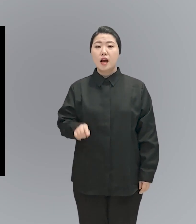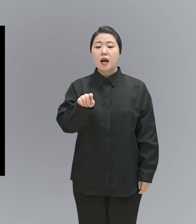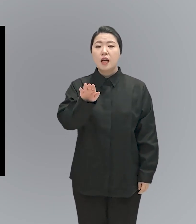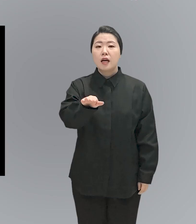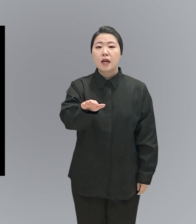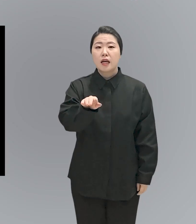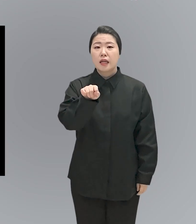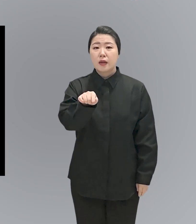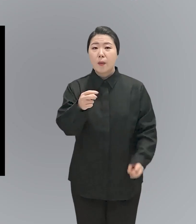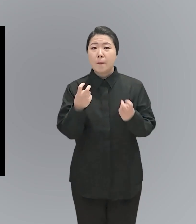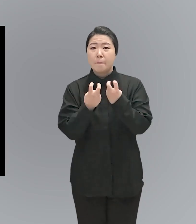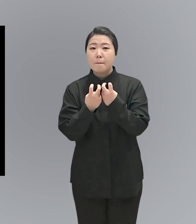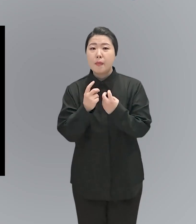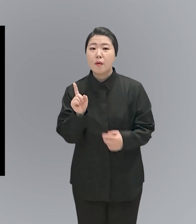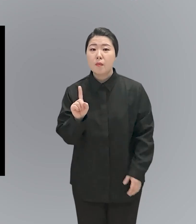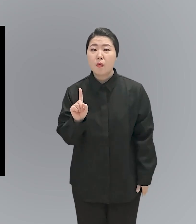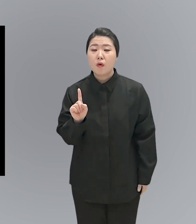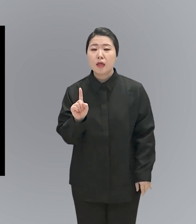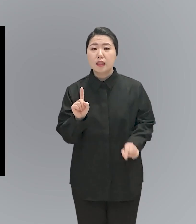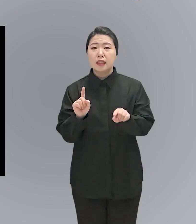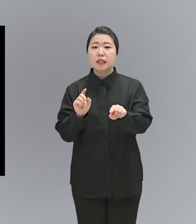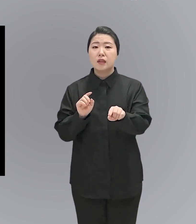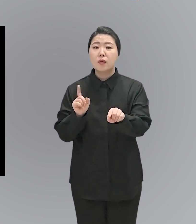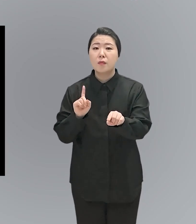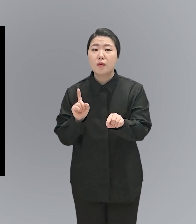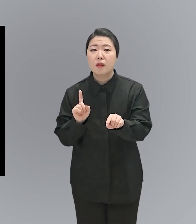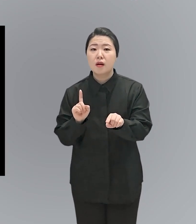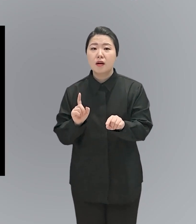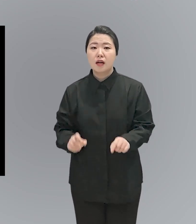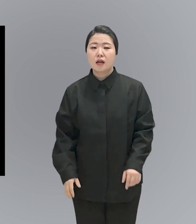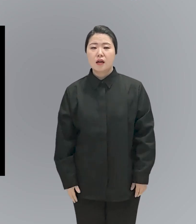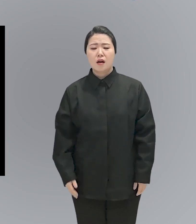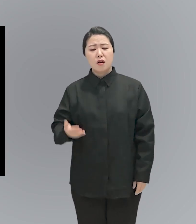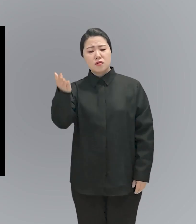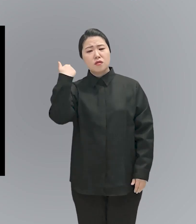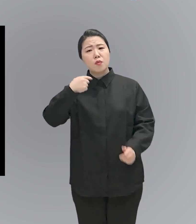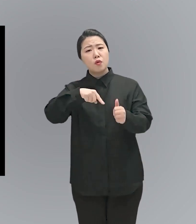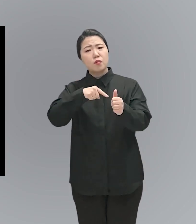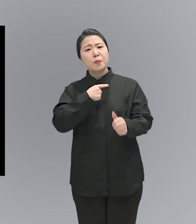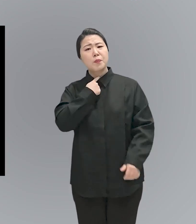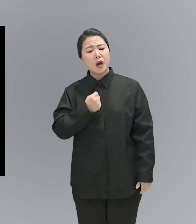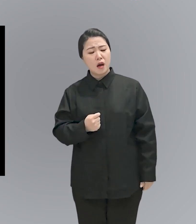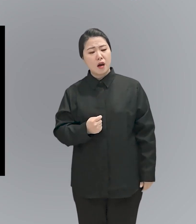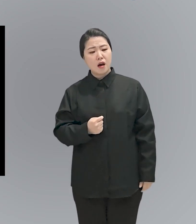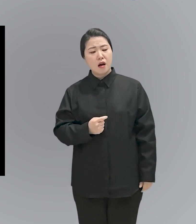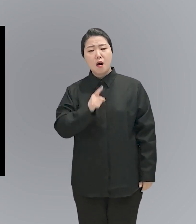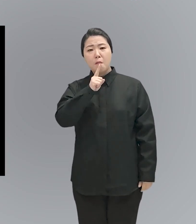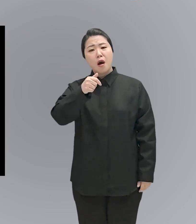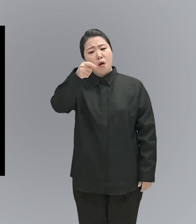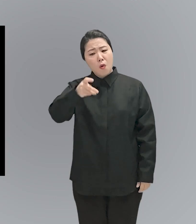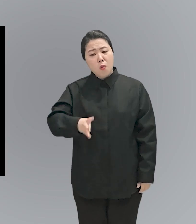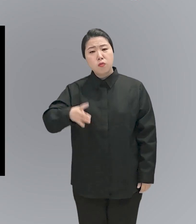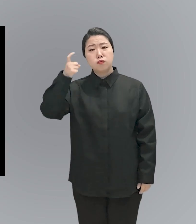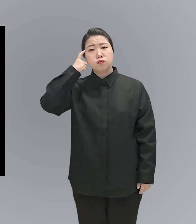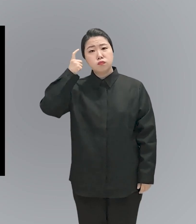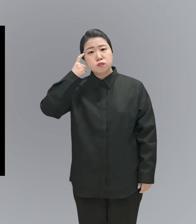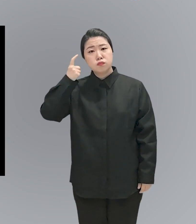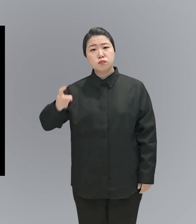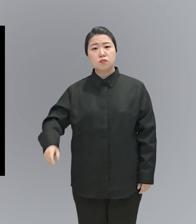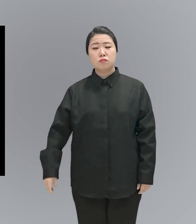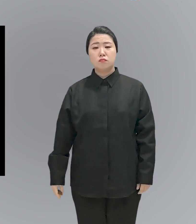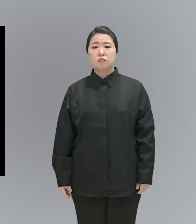이건 어떻게 해야 되는 건가요? 이건. 그러니까. 저번에도 알려줬던 거잖아. 몇 번을 말해야